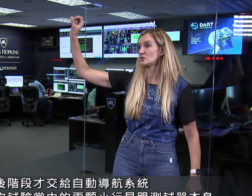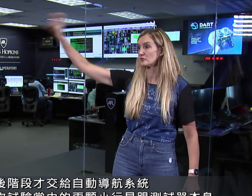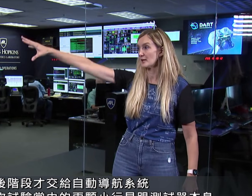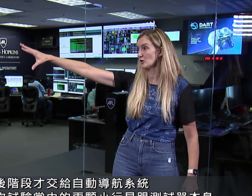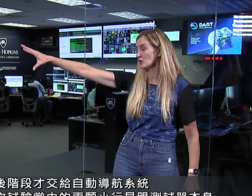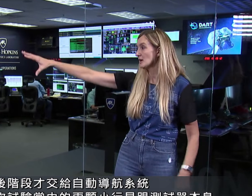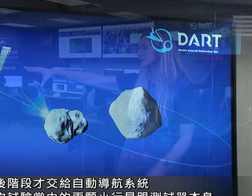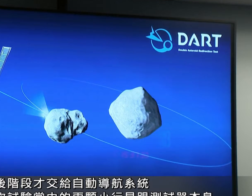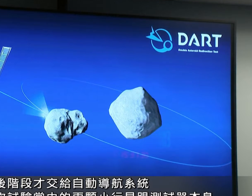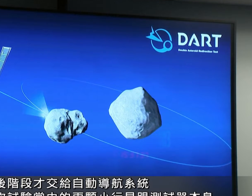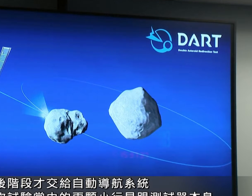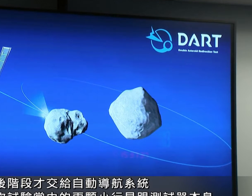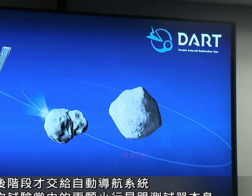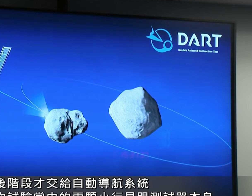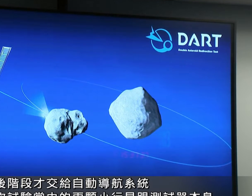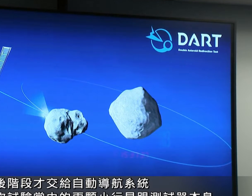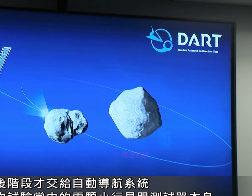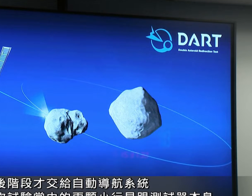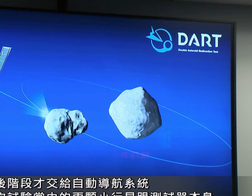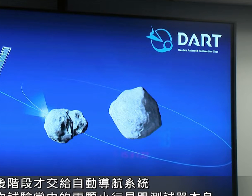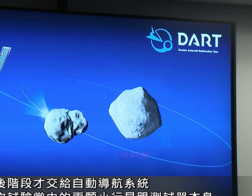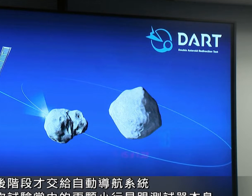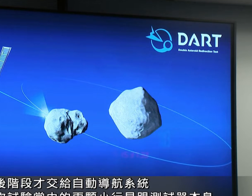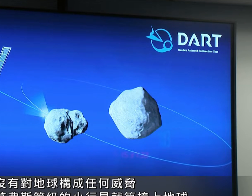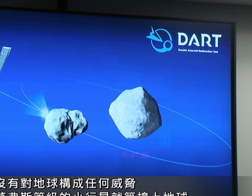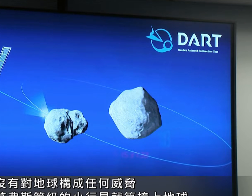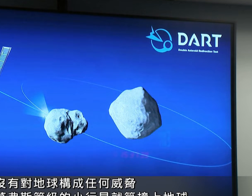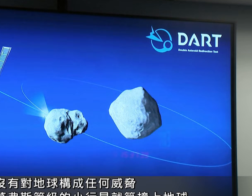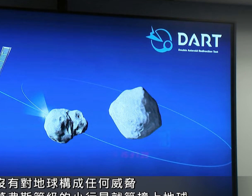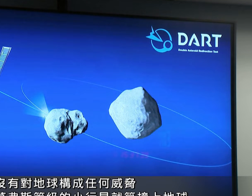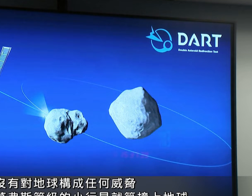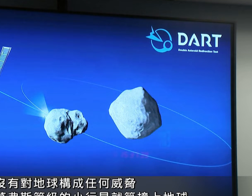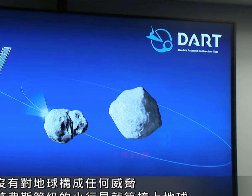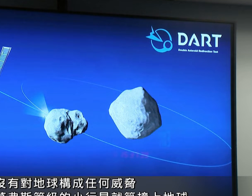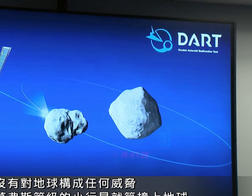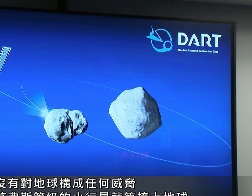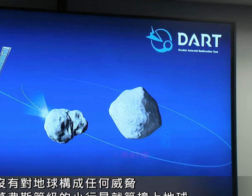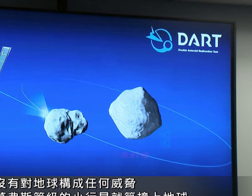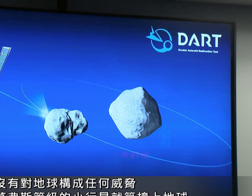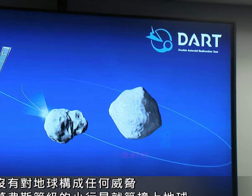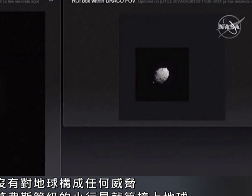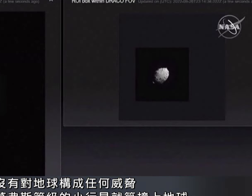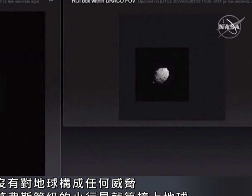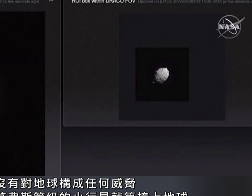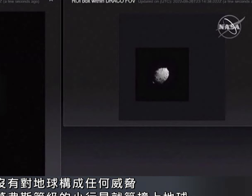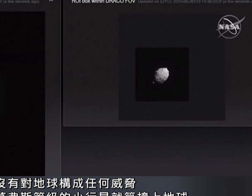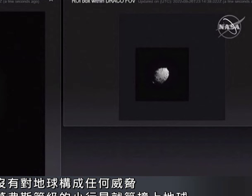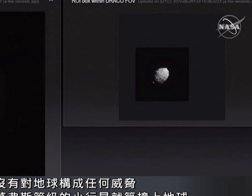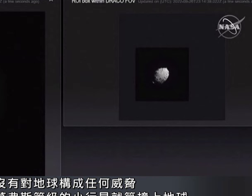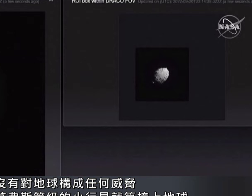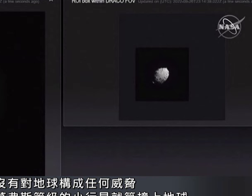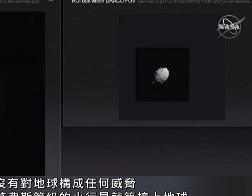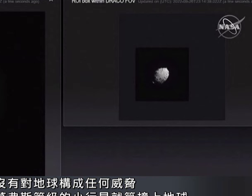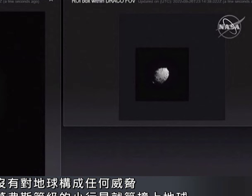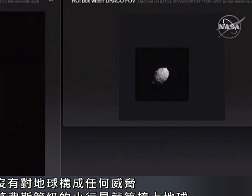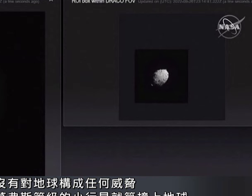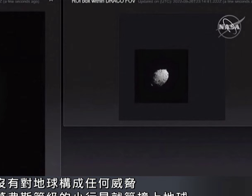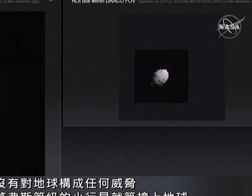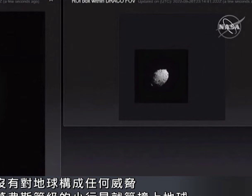试验当中的两颗小行星跟测试器本身都没有对地球构成任何威胁。迪莫佛斯等级的小行星就算撞上